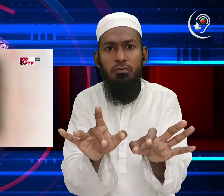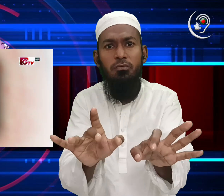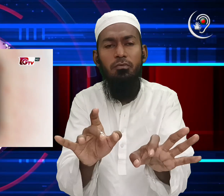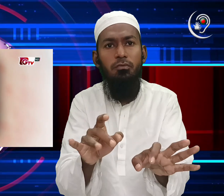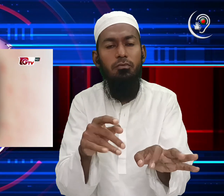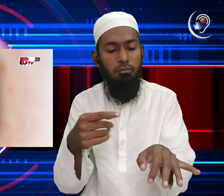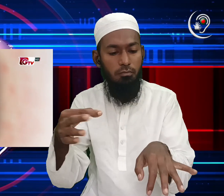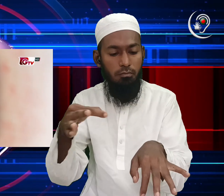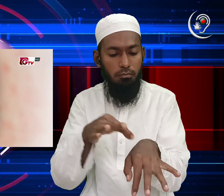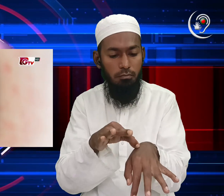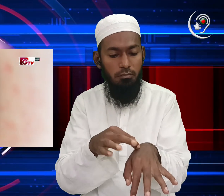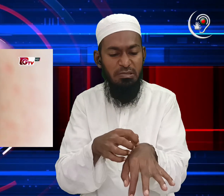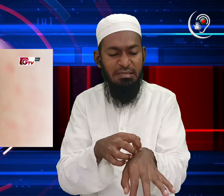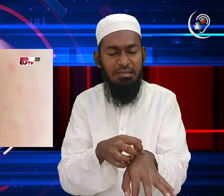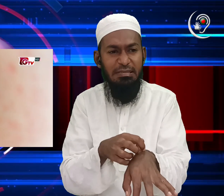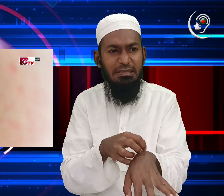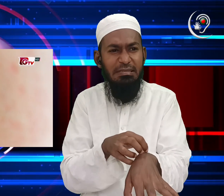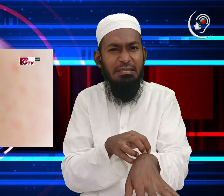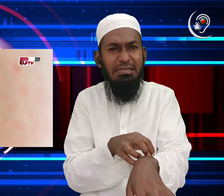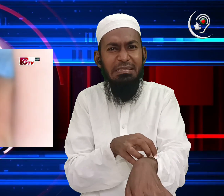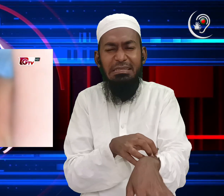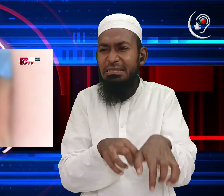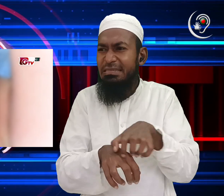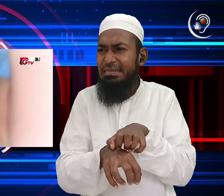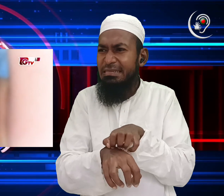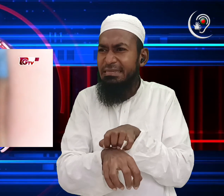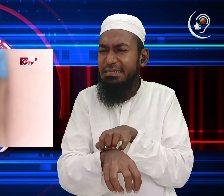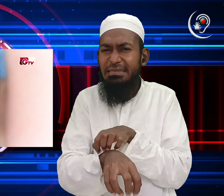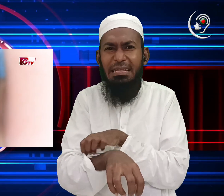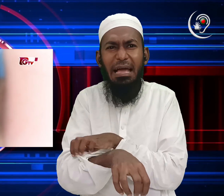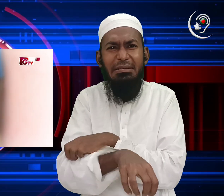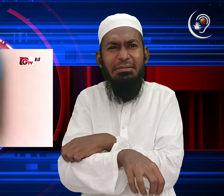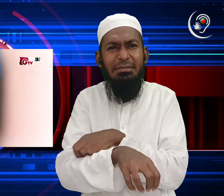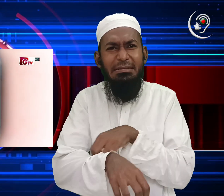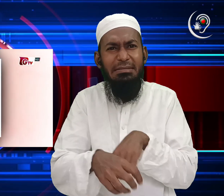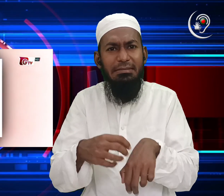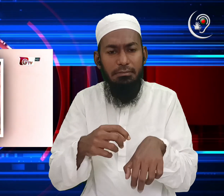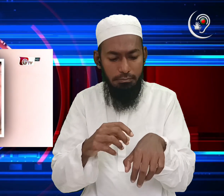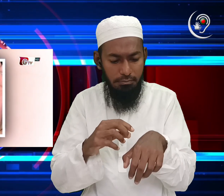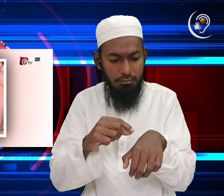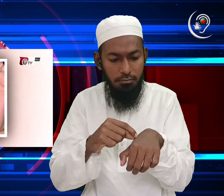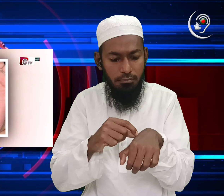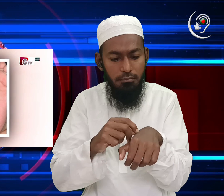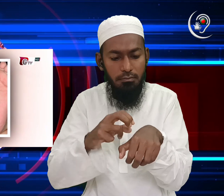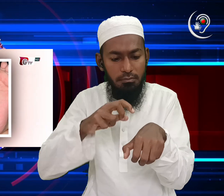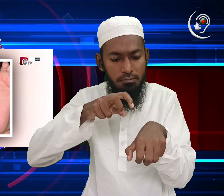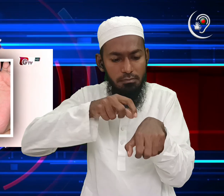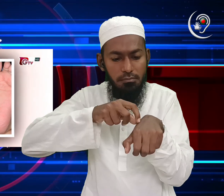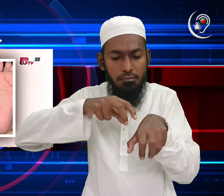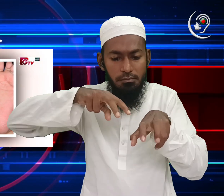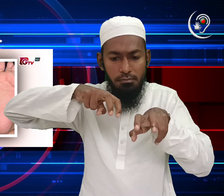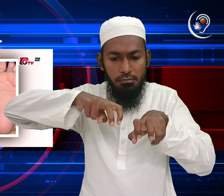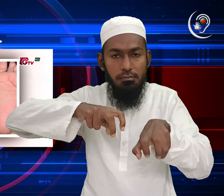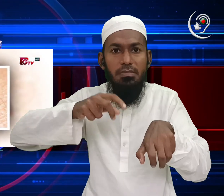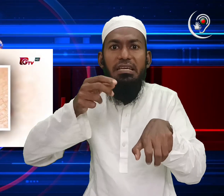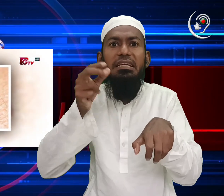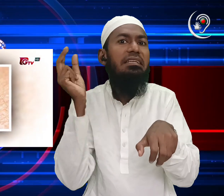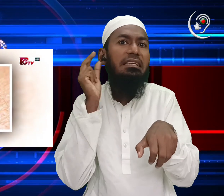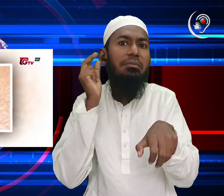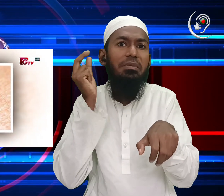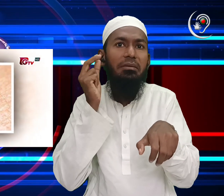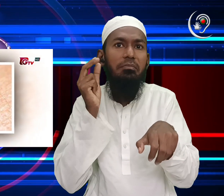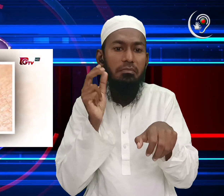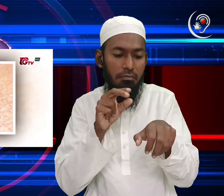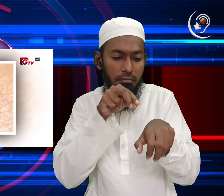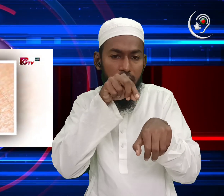ছত্রাকজনিত ভাইরাস। এই মাকড়সা ত্বকের উপর গর্ত তৈরি করে এবং ডিম পাড়ে, যার ফলে ত্বকে তীব্র চুলকানি